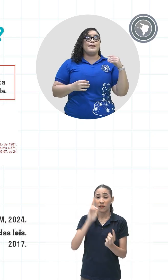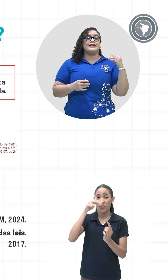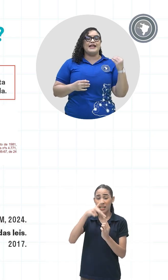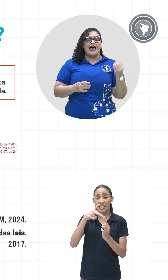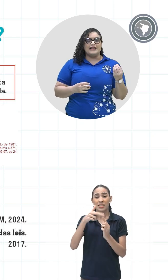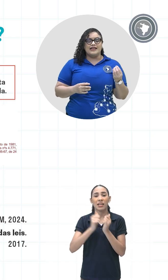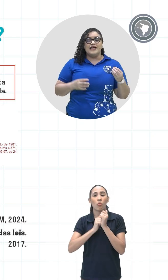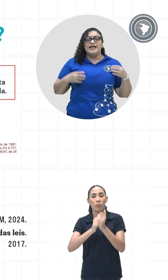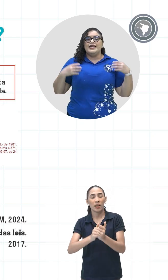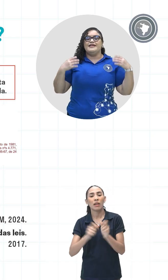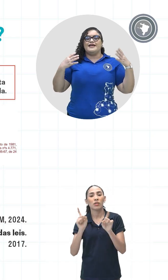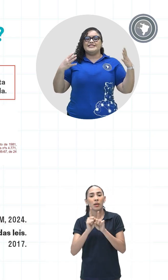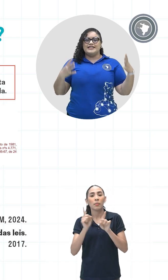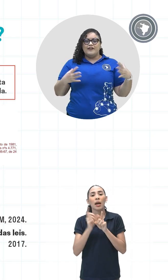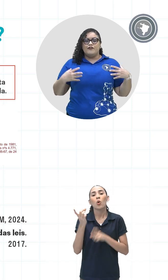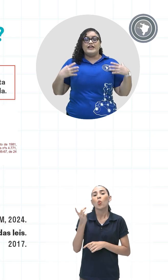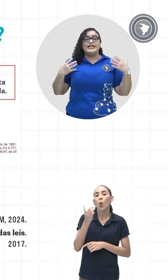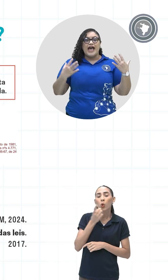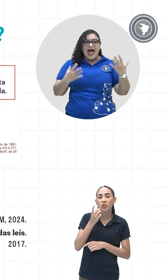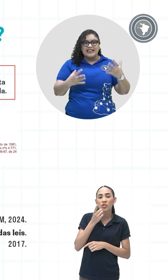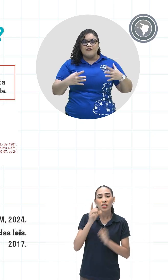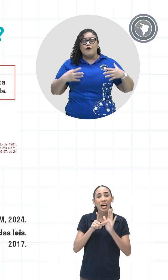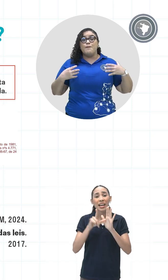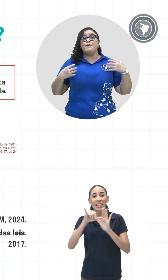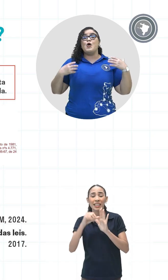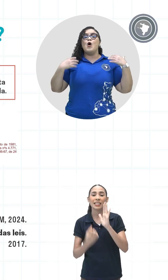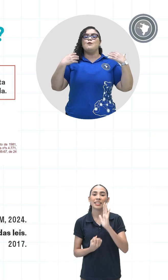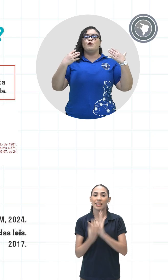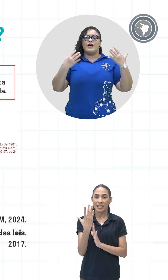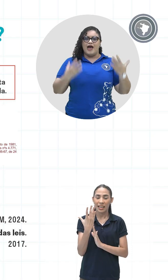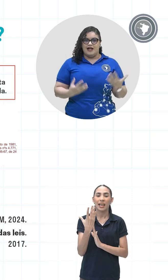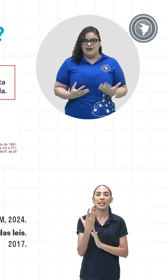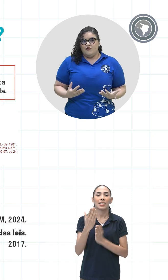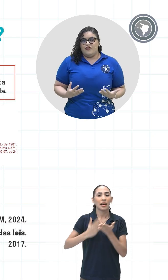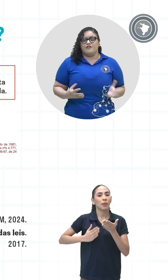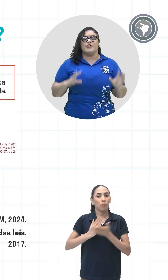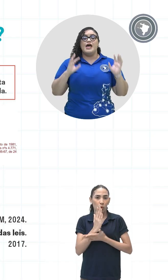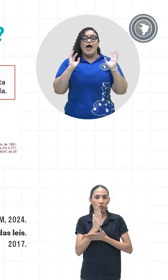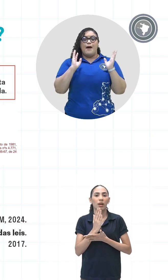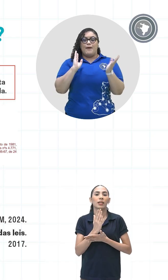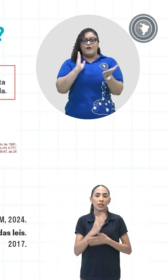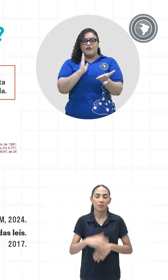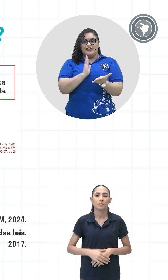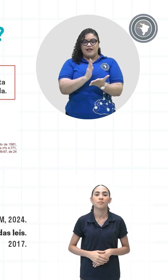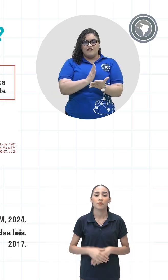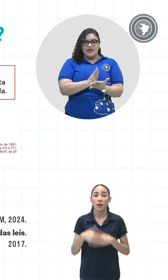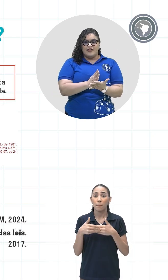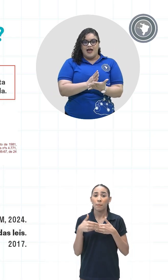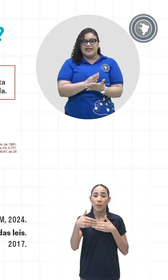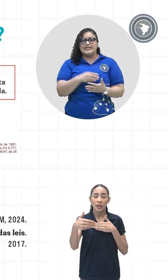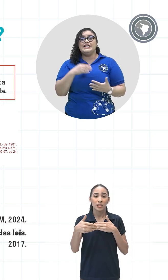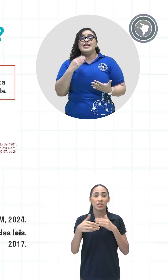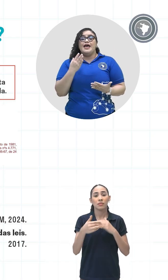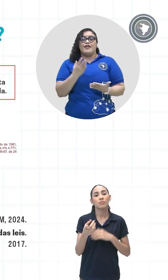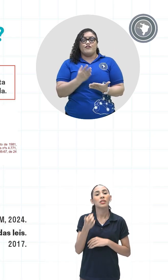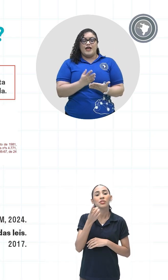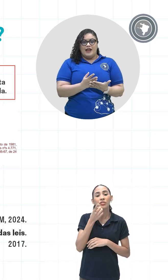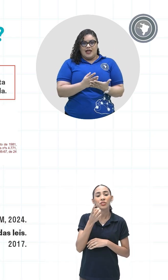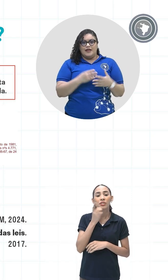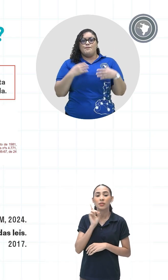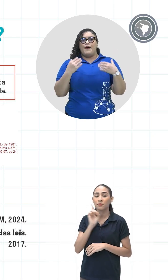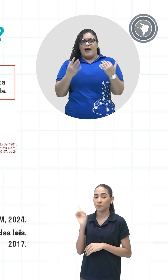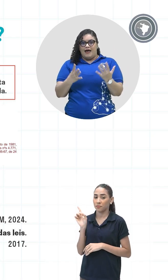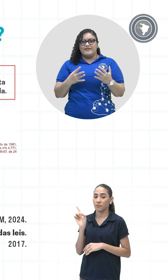também pela data em que essa lei foi criada, foi promulgada, ou seja, a partir desta data,